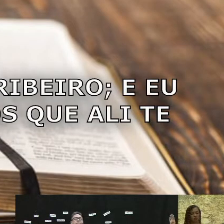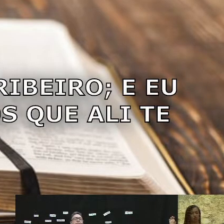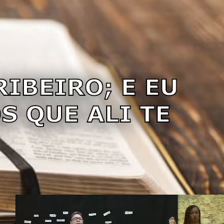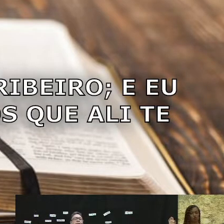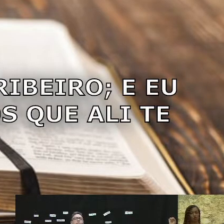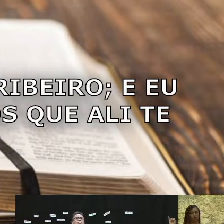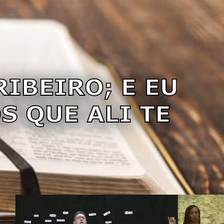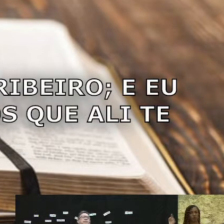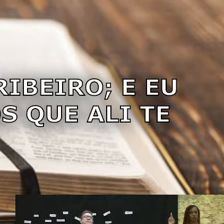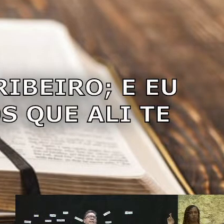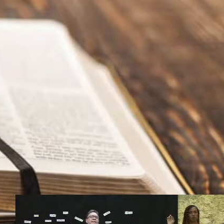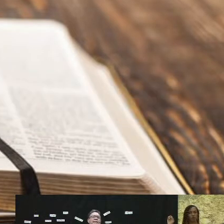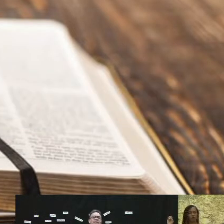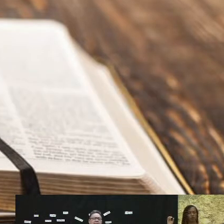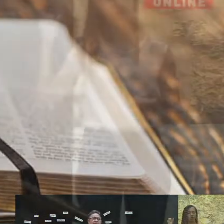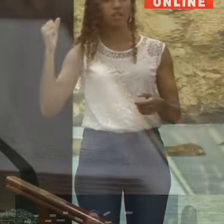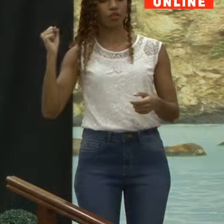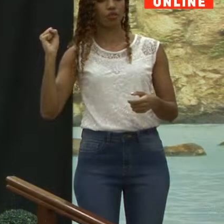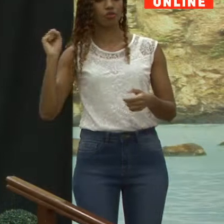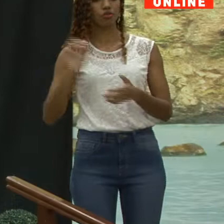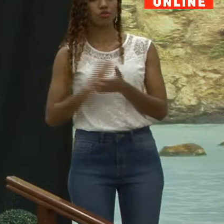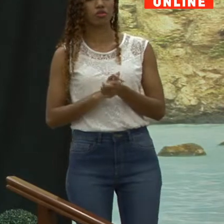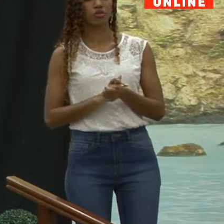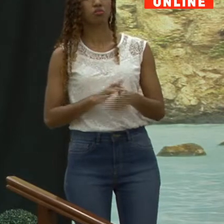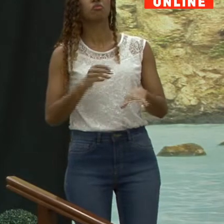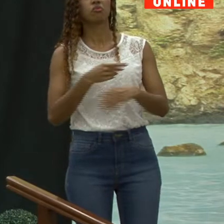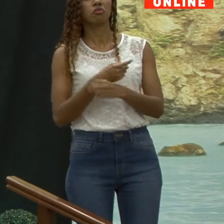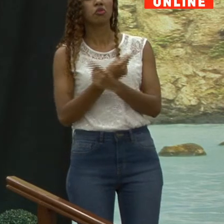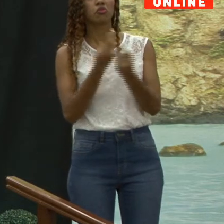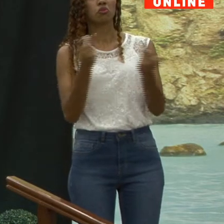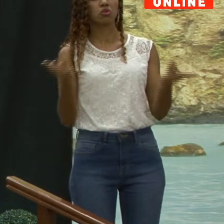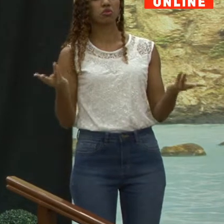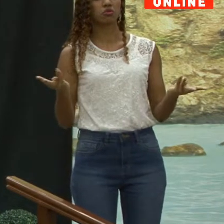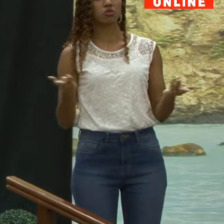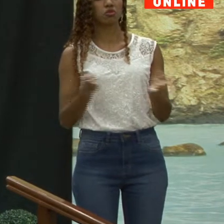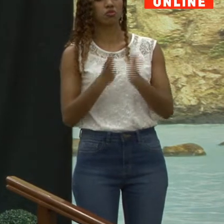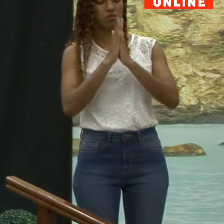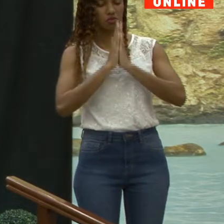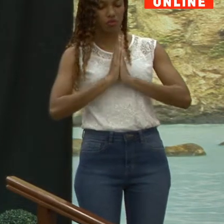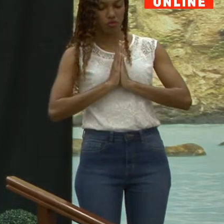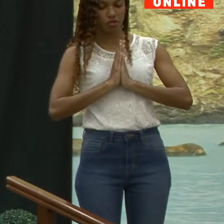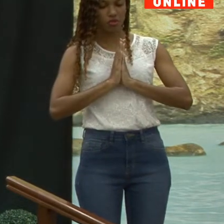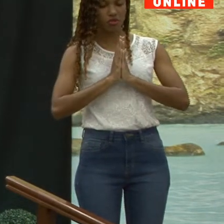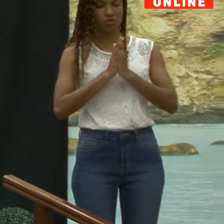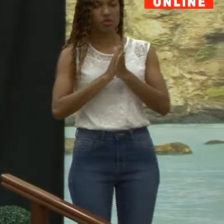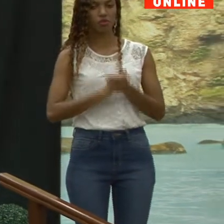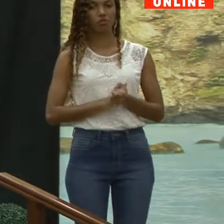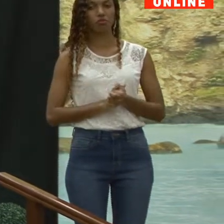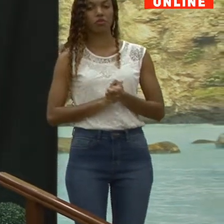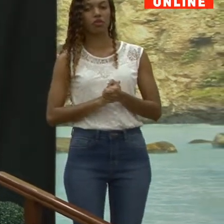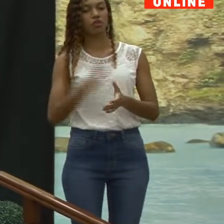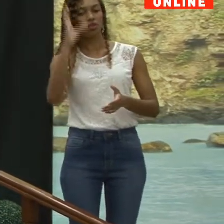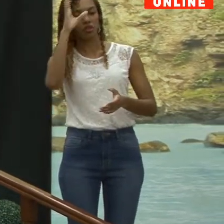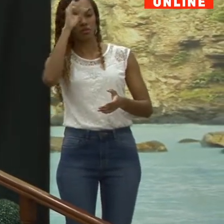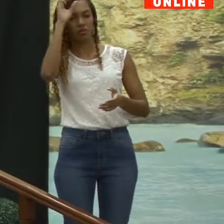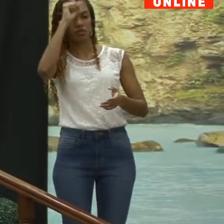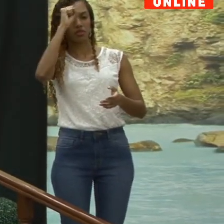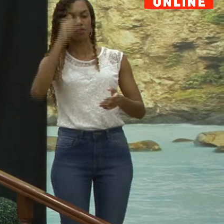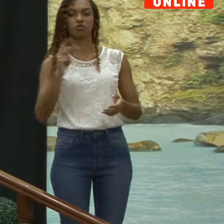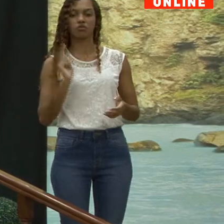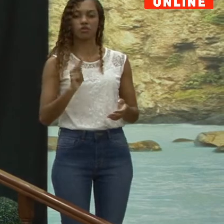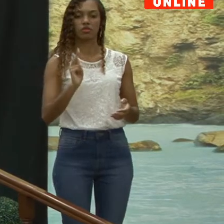Irmãos, quantos ainda necessitam de oração? Nós aprendemos sempre ao